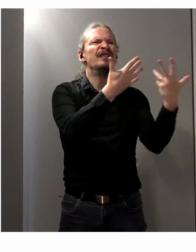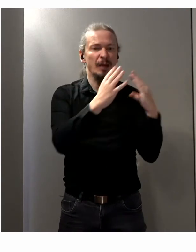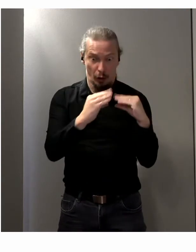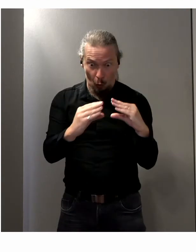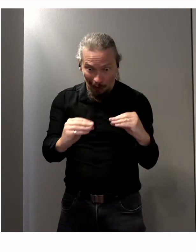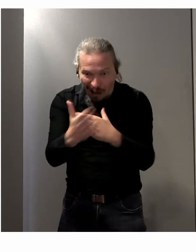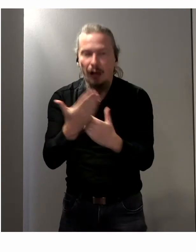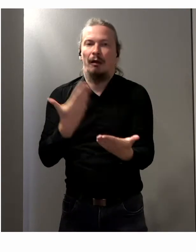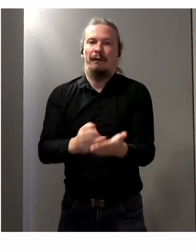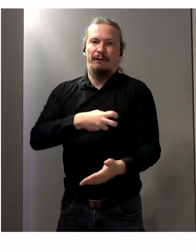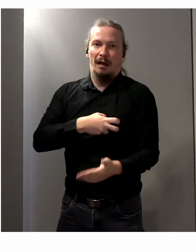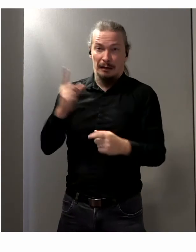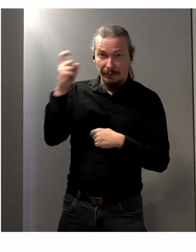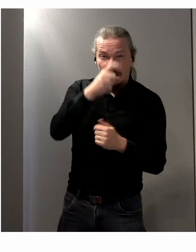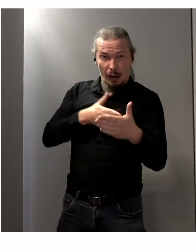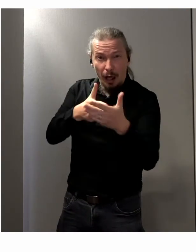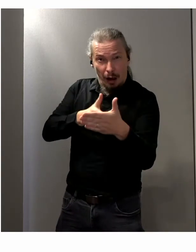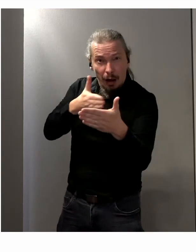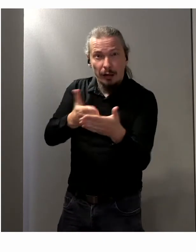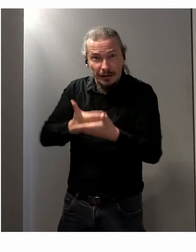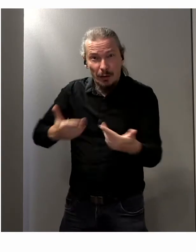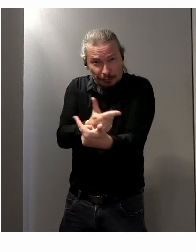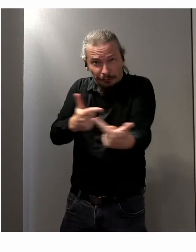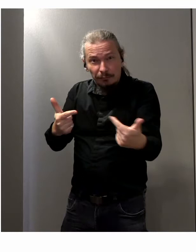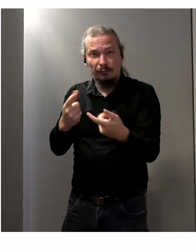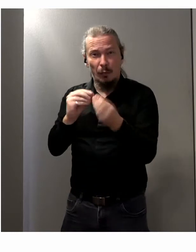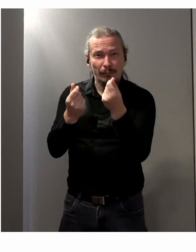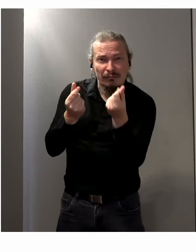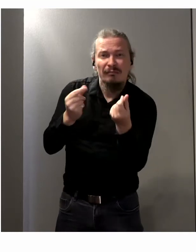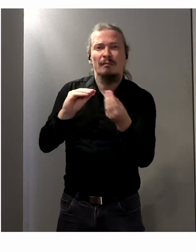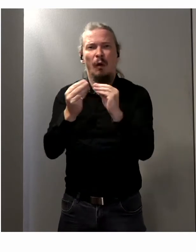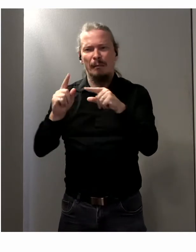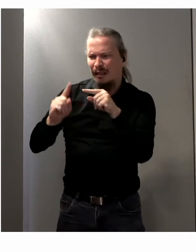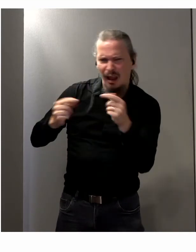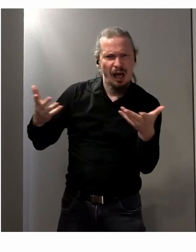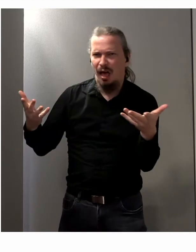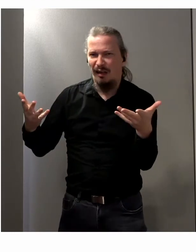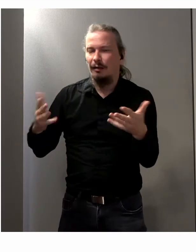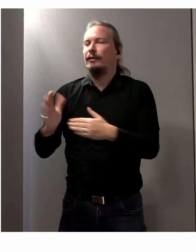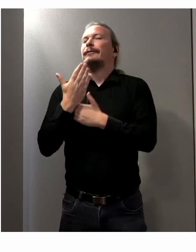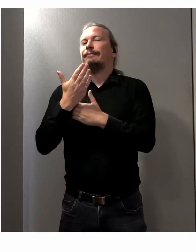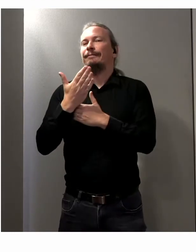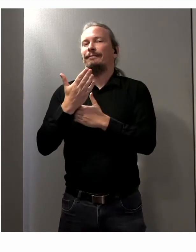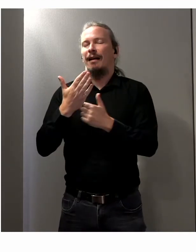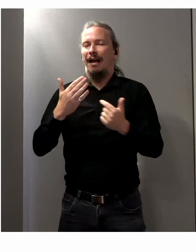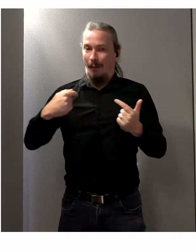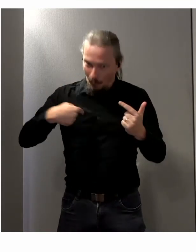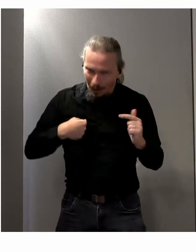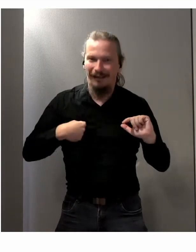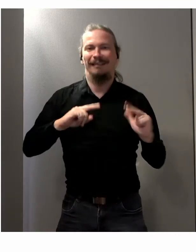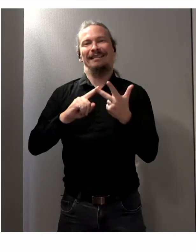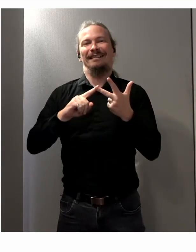les difficultés, les situations, les problèmes financiers, les problèmes matériels. Et moi, je viens vous parler